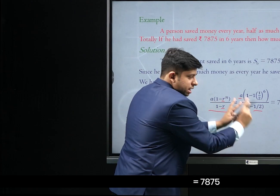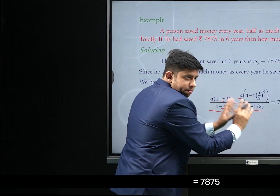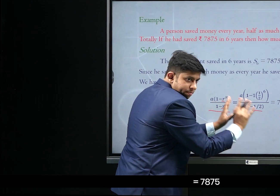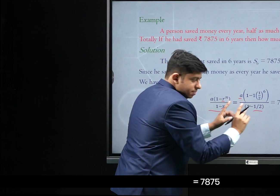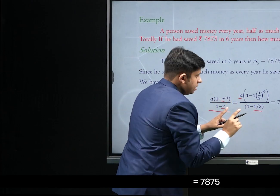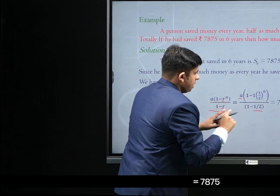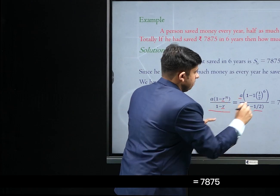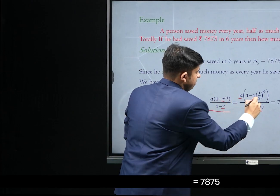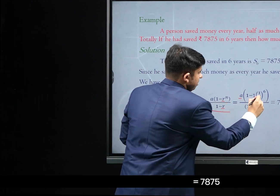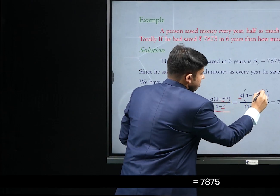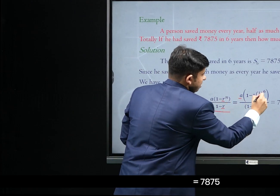7875.